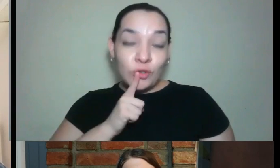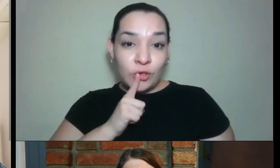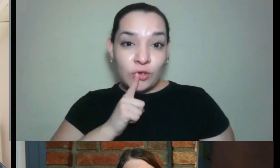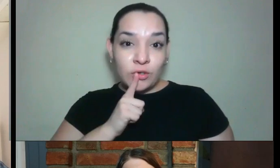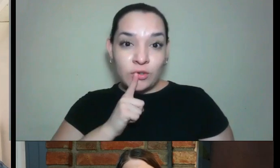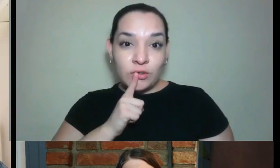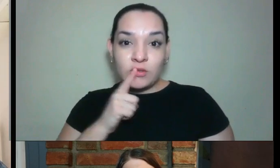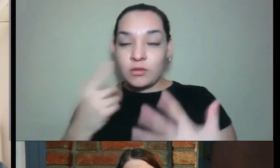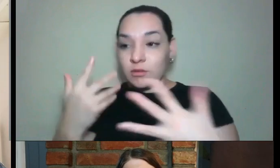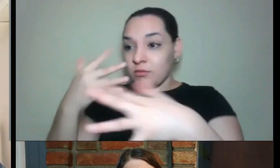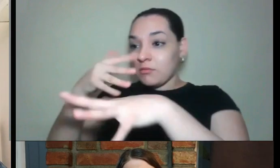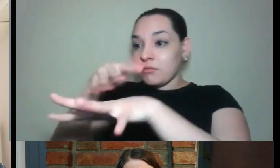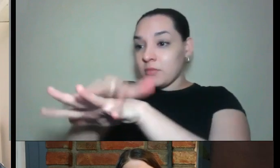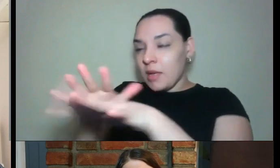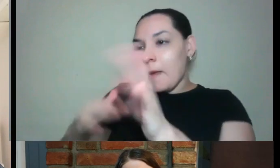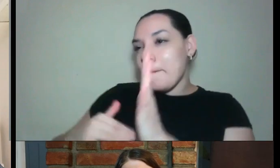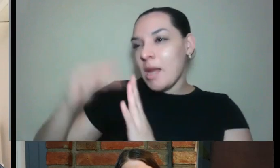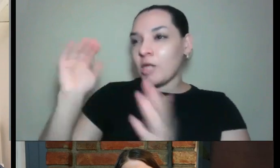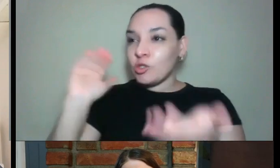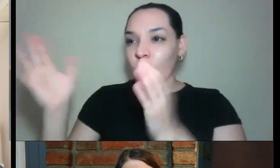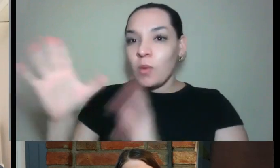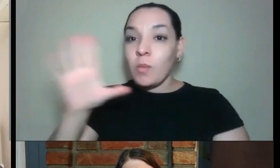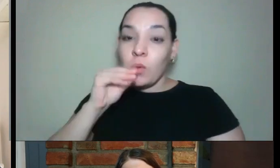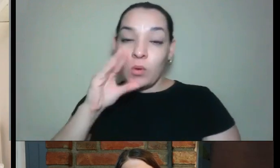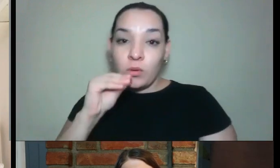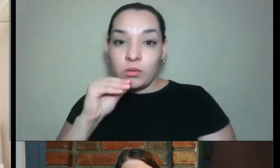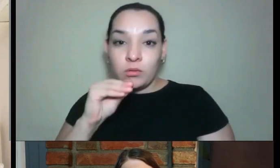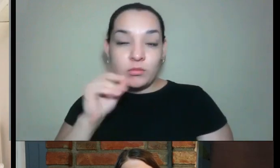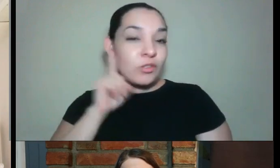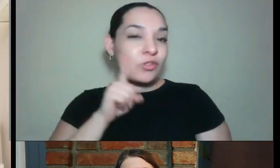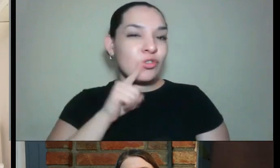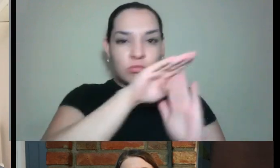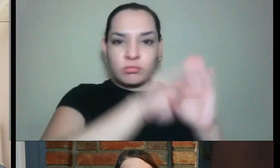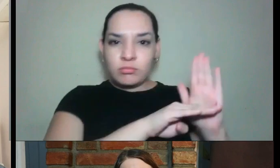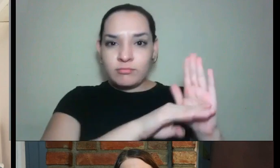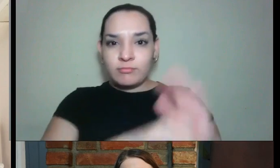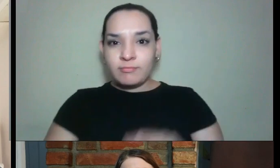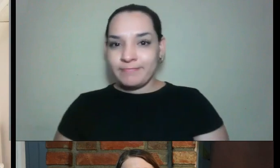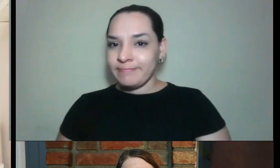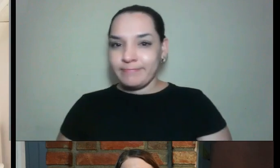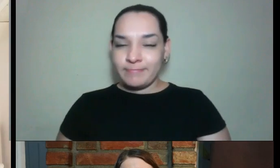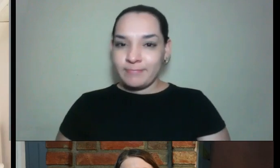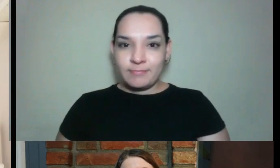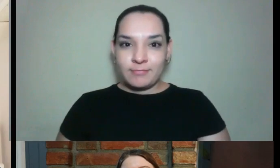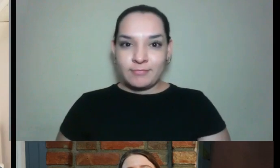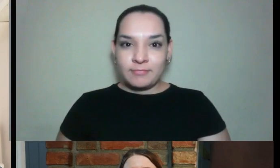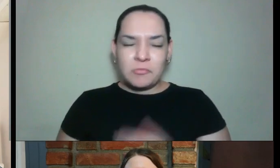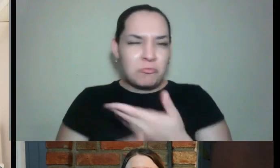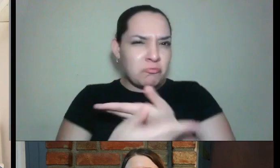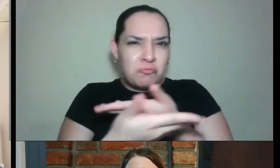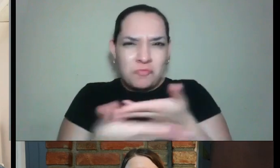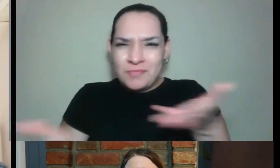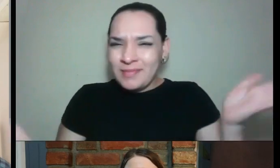sordas implantadas se involucren en la vida más como personas oyentes que como sordas.